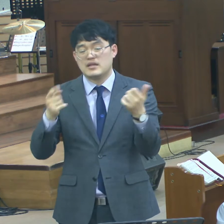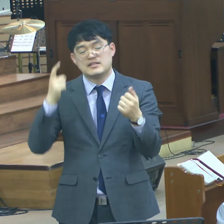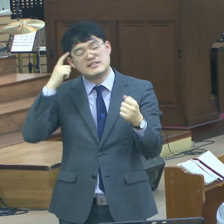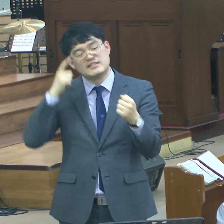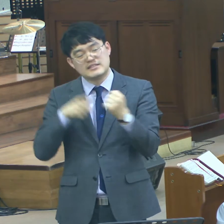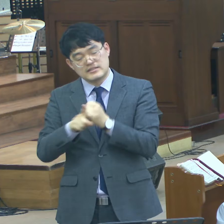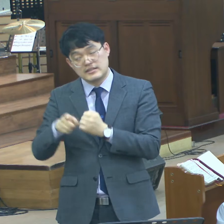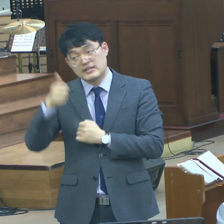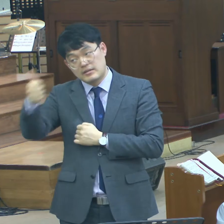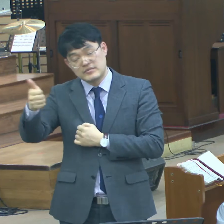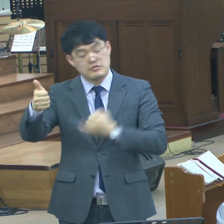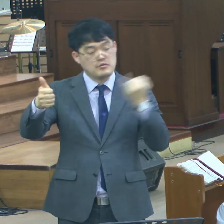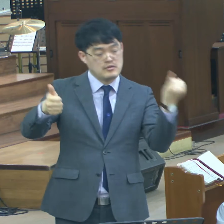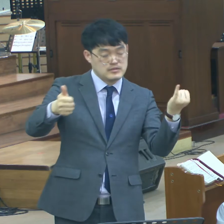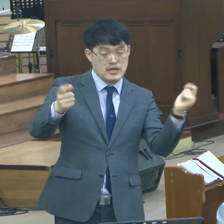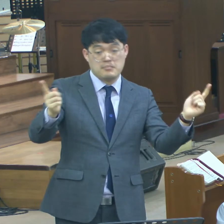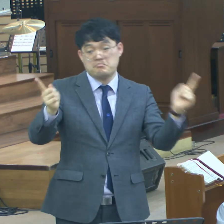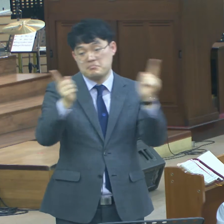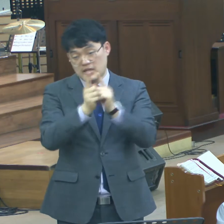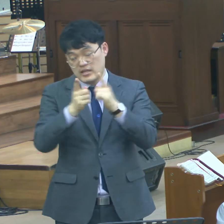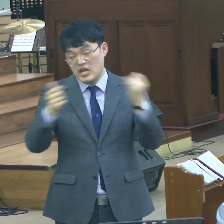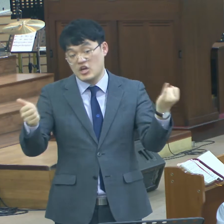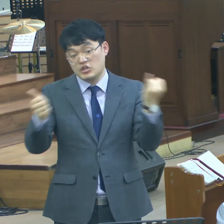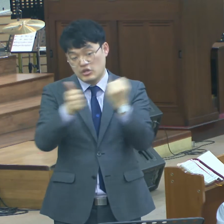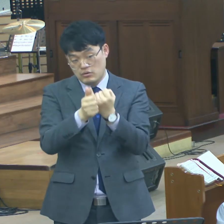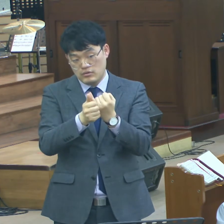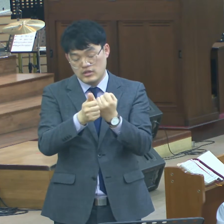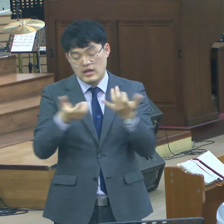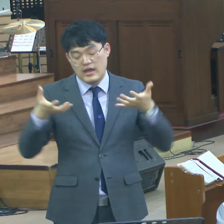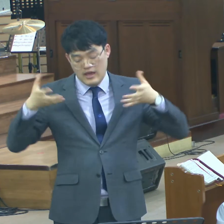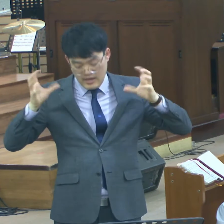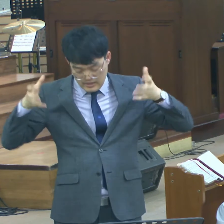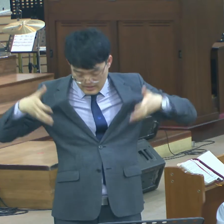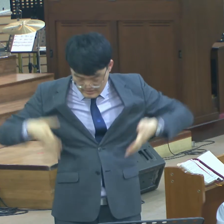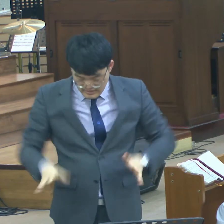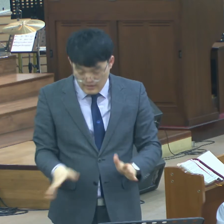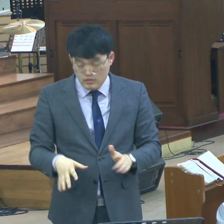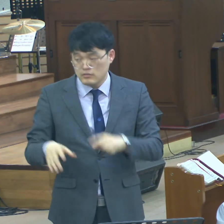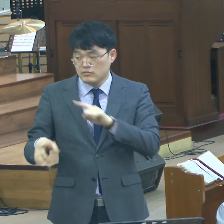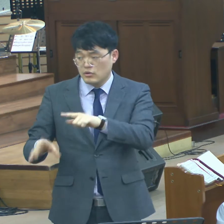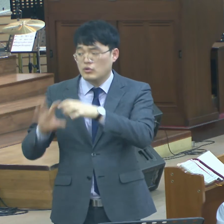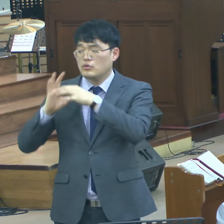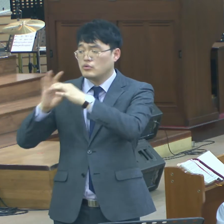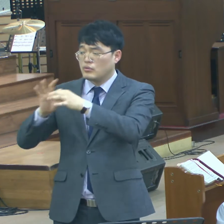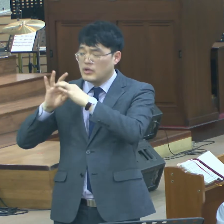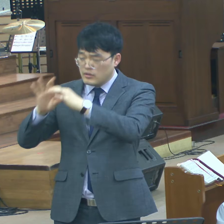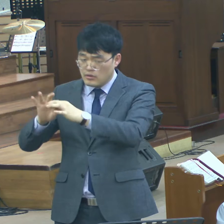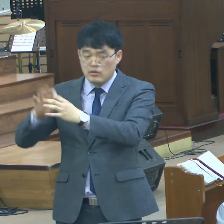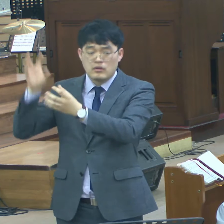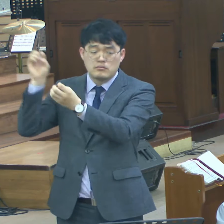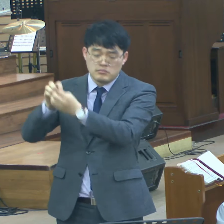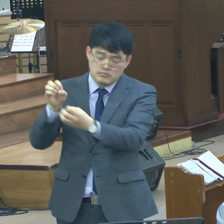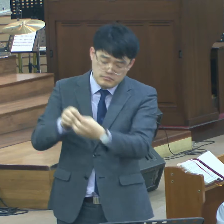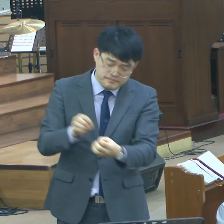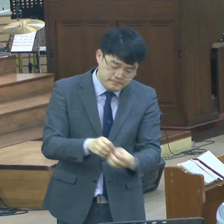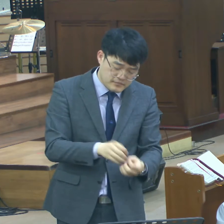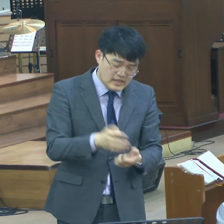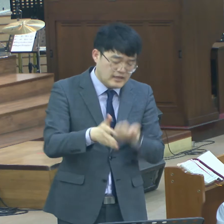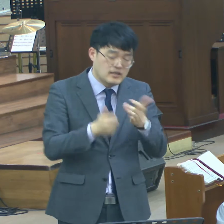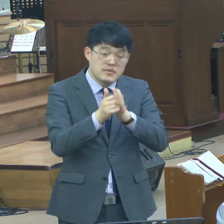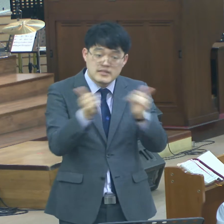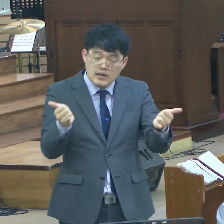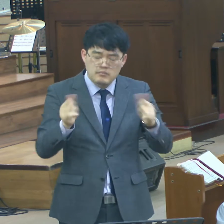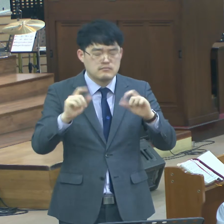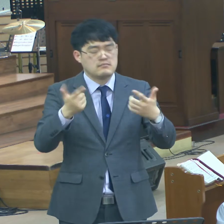여자가 만나가지고 아이를 낳는 걸 말해요. 그렇게 해서 하나님의 사람이 나는 게 아니다.